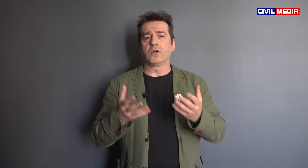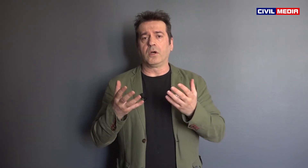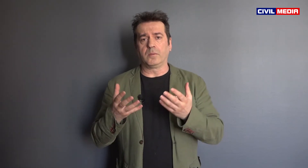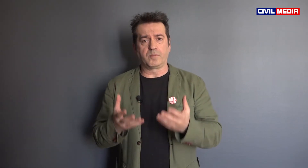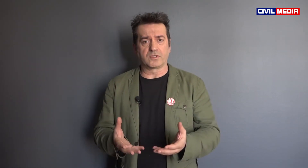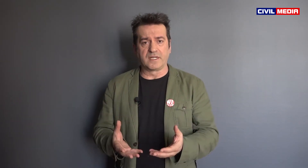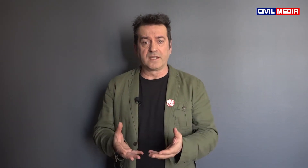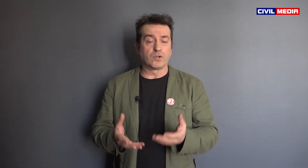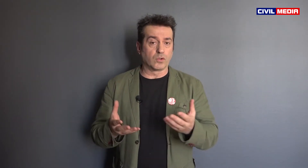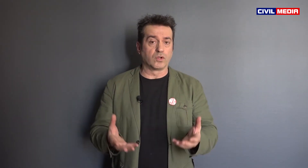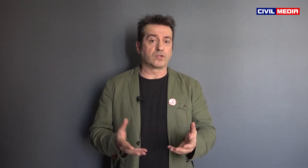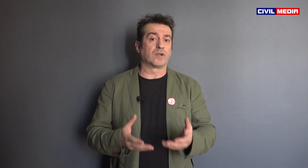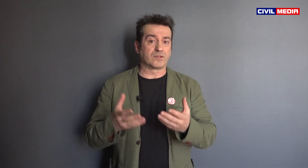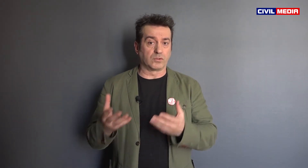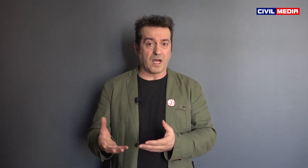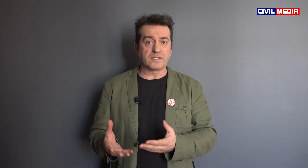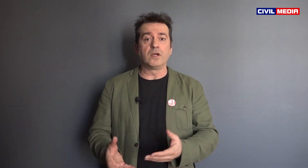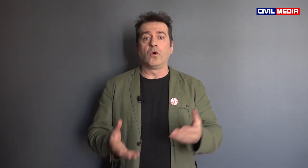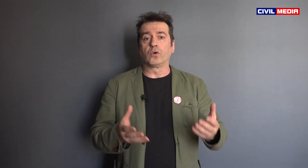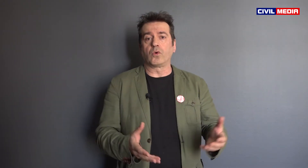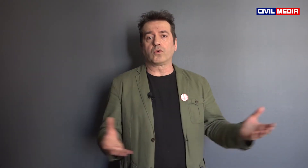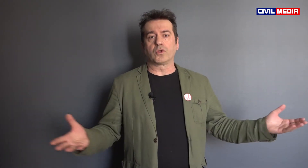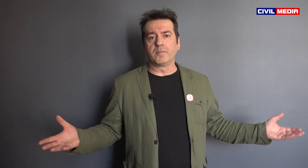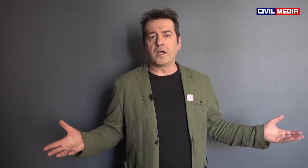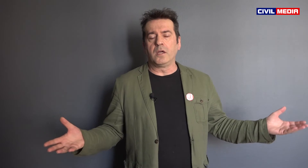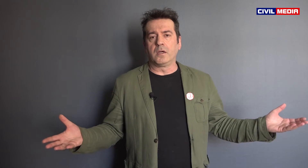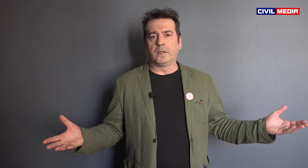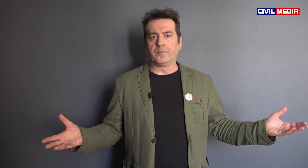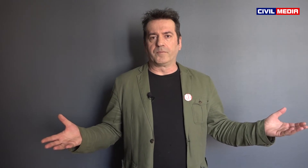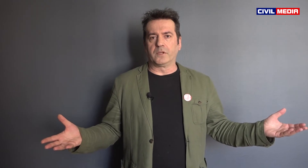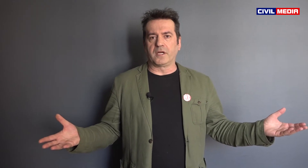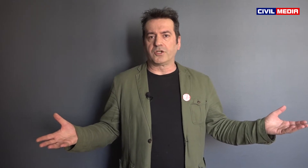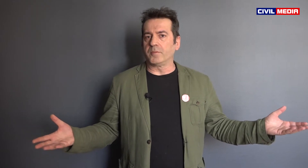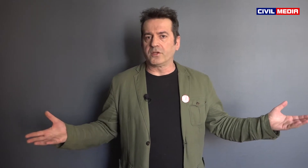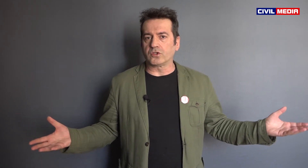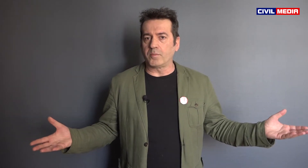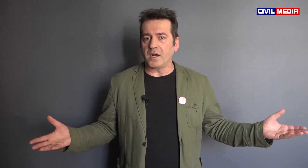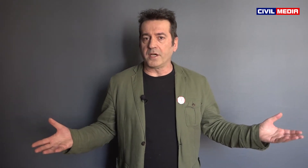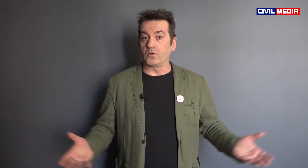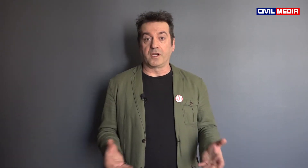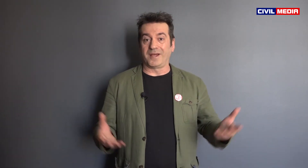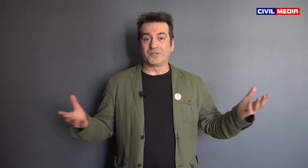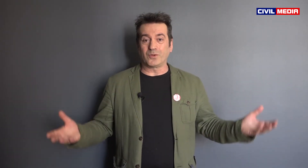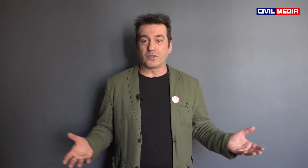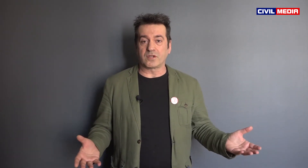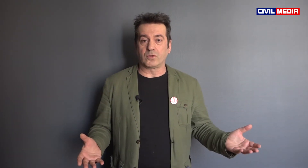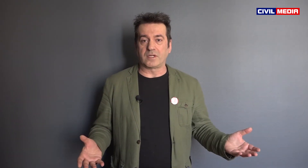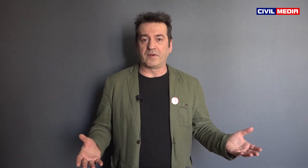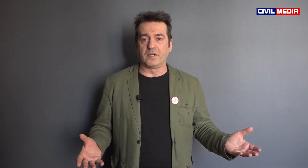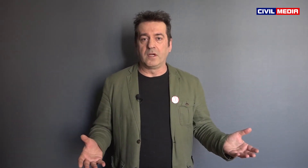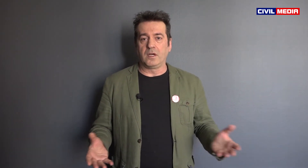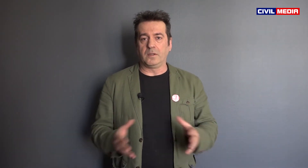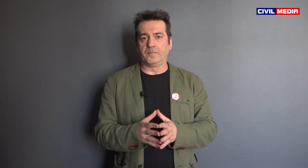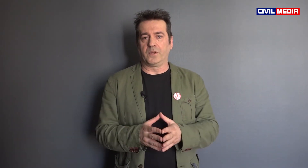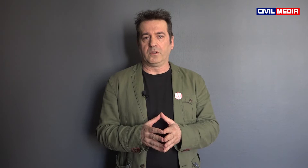посериозни последици, односно резултати, отколку што има, да речеме, едно собрание, кое е највисокиот